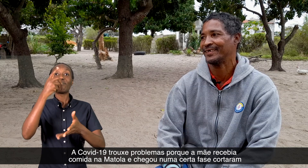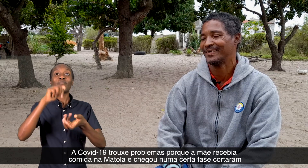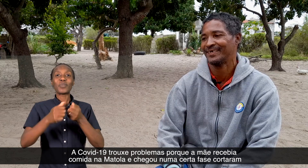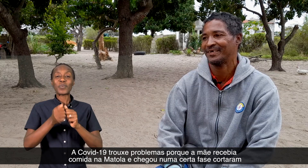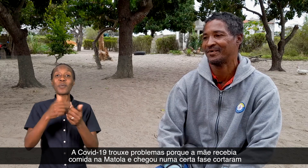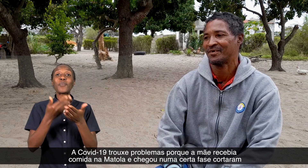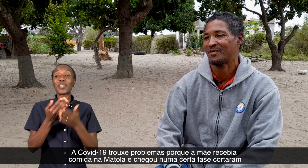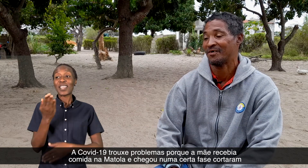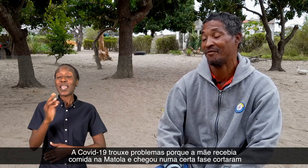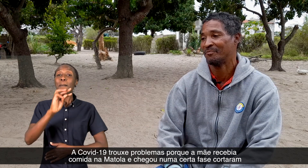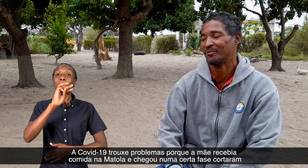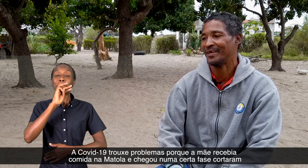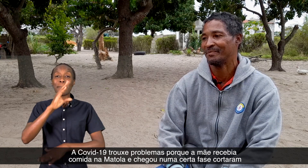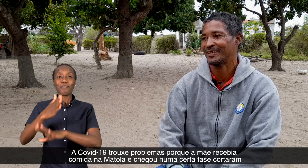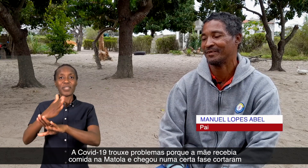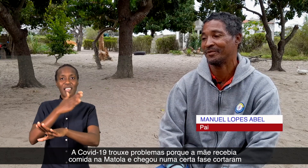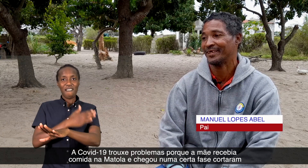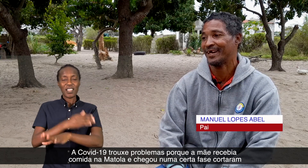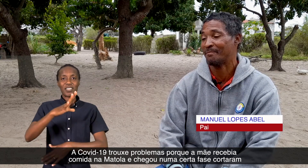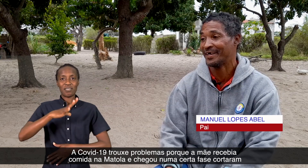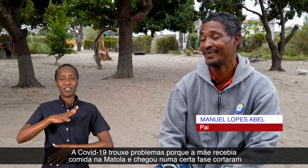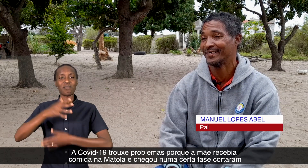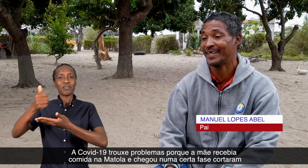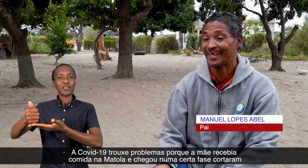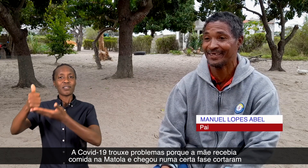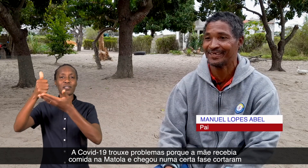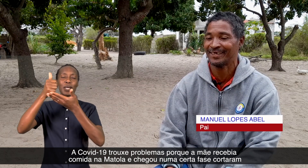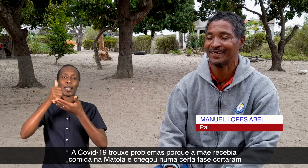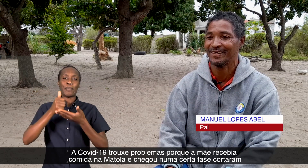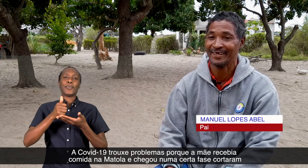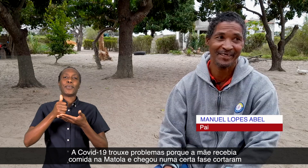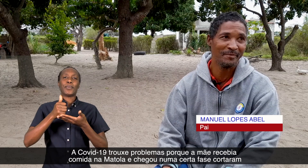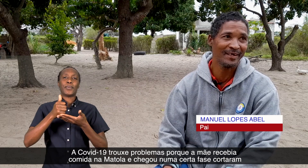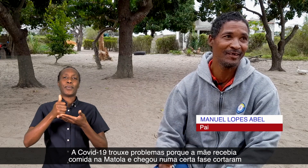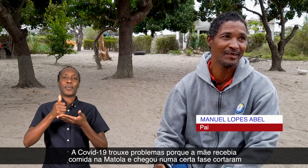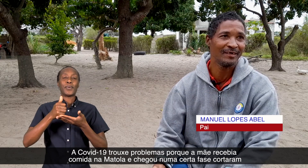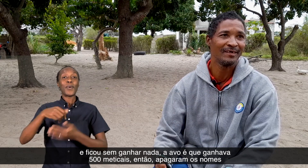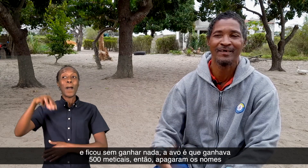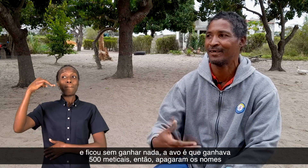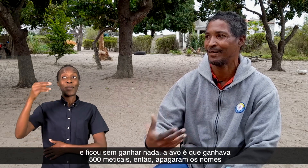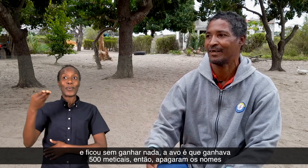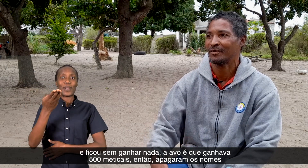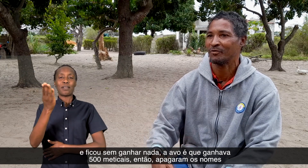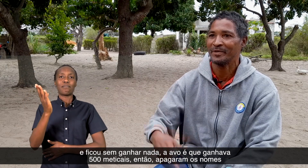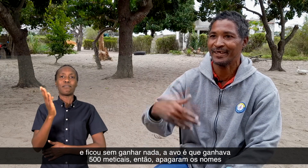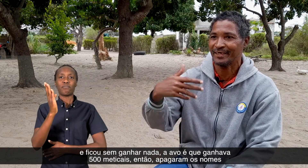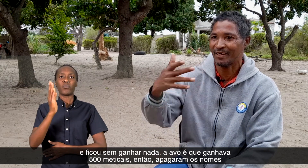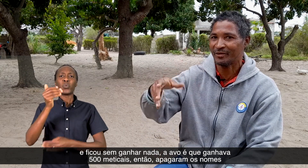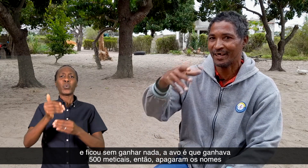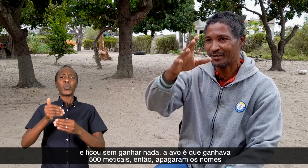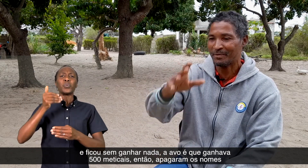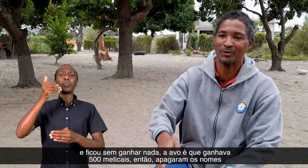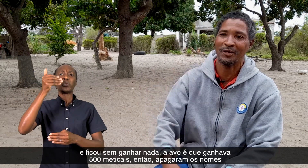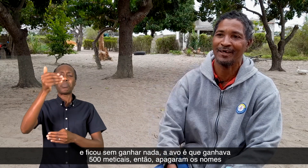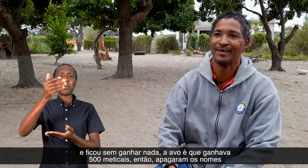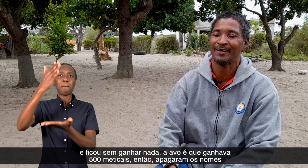Covid-19 houve problemas aqui, porque a mãe de antes recebia aquela comida que eram